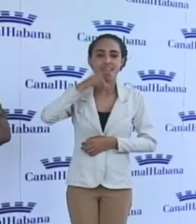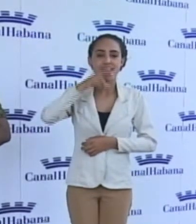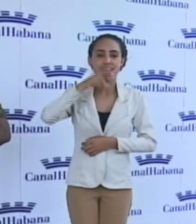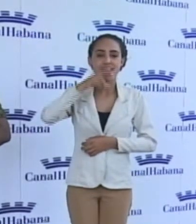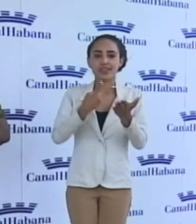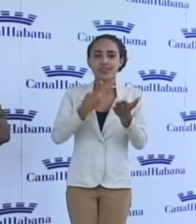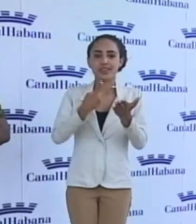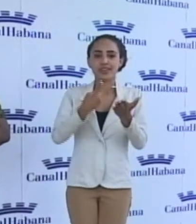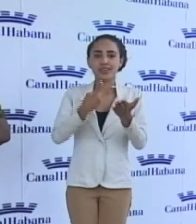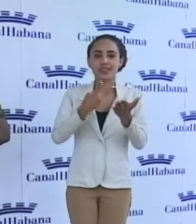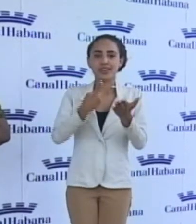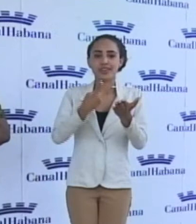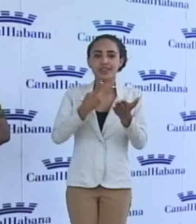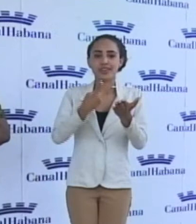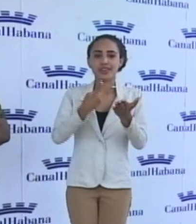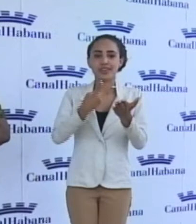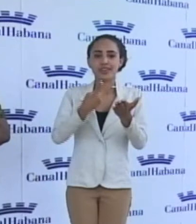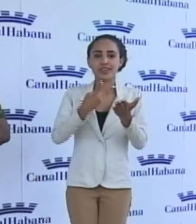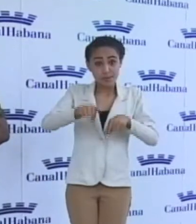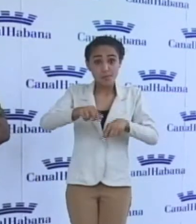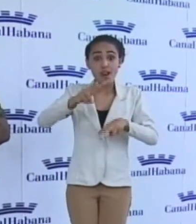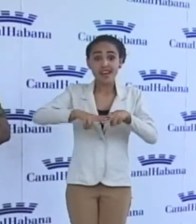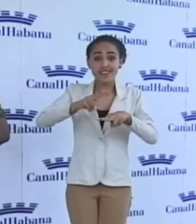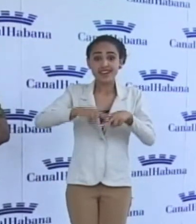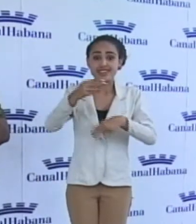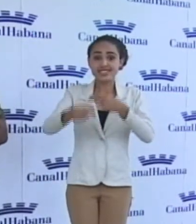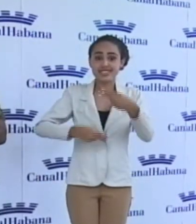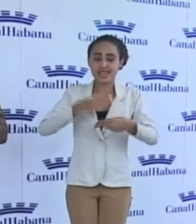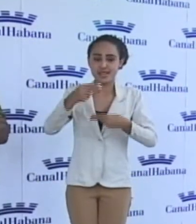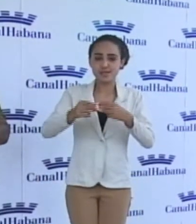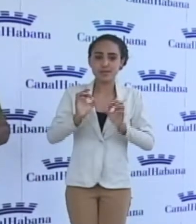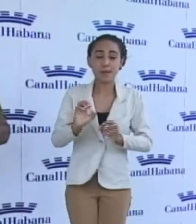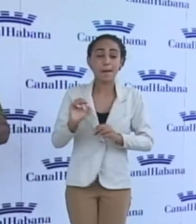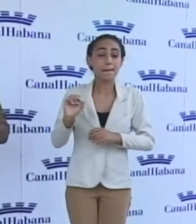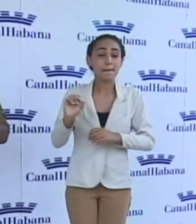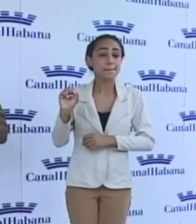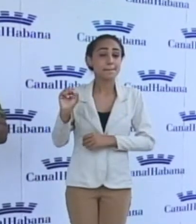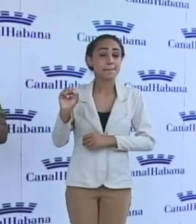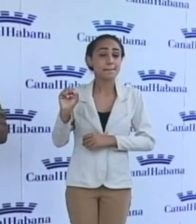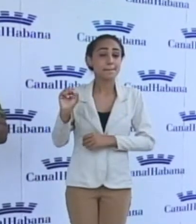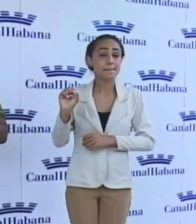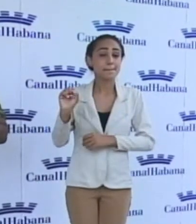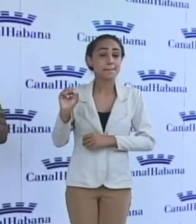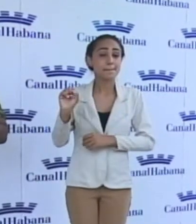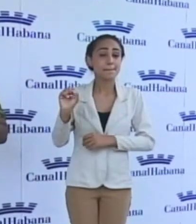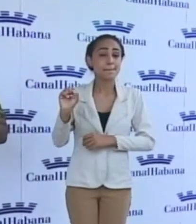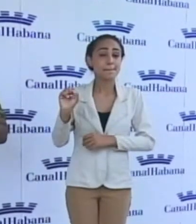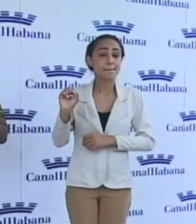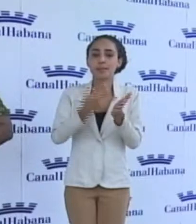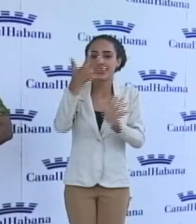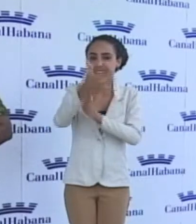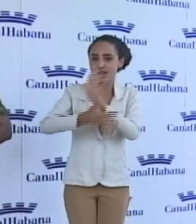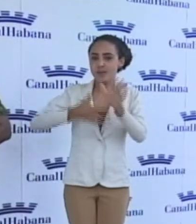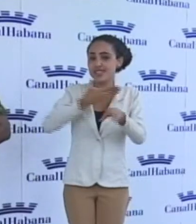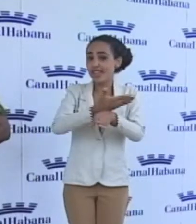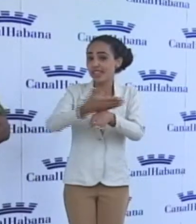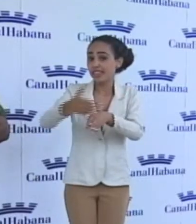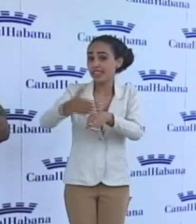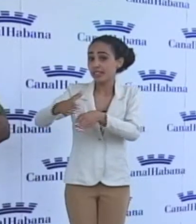de lengua de señas, que se hizo aquí mismo en La Habana, en el Calvario. Fue la primera vez que todos los intérpretes de lengua de señas de los diferentes territorios